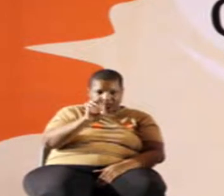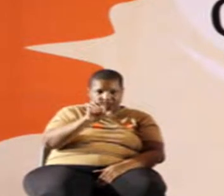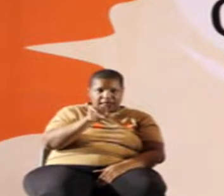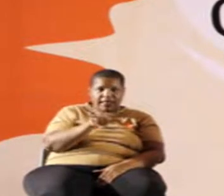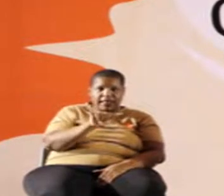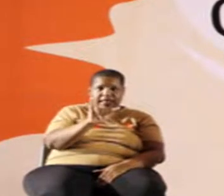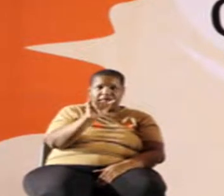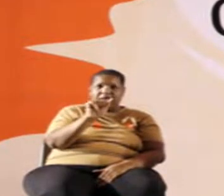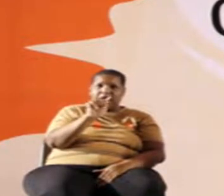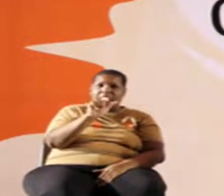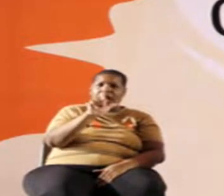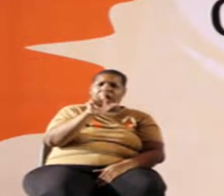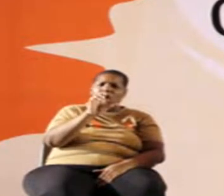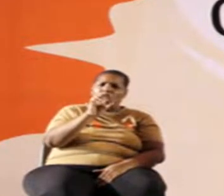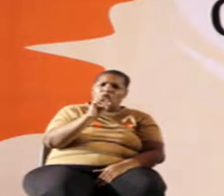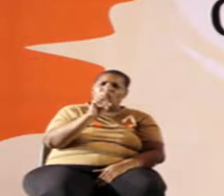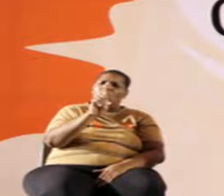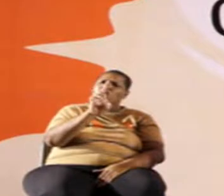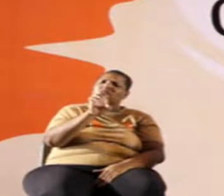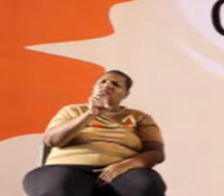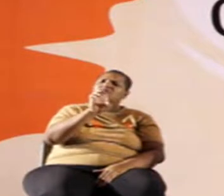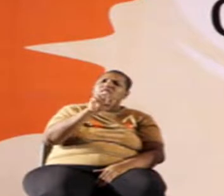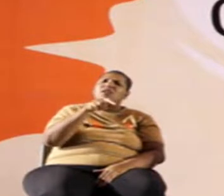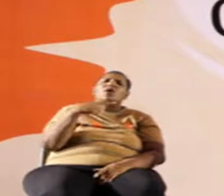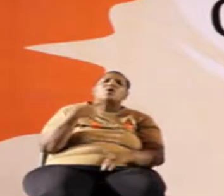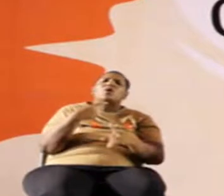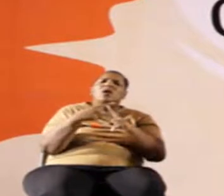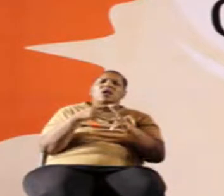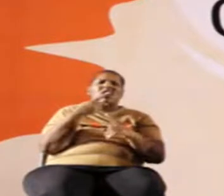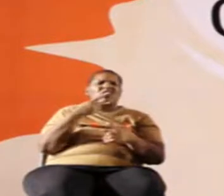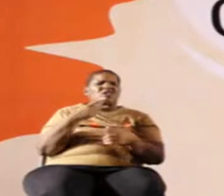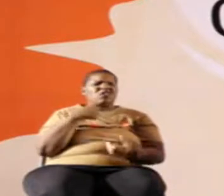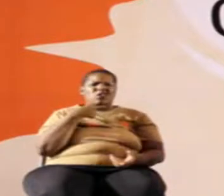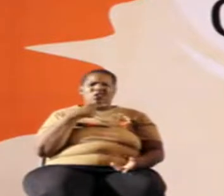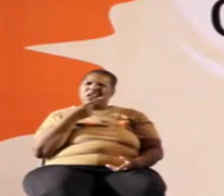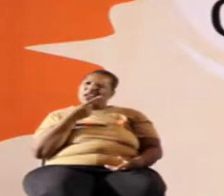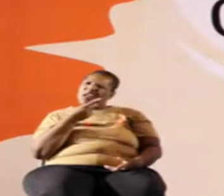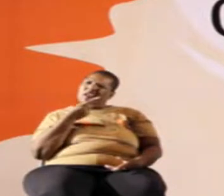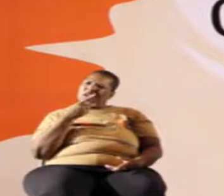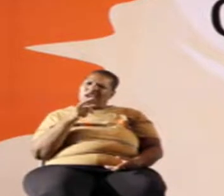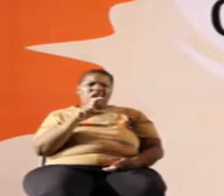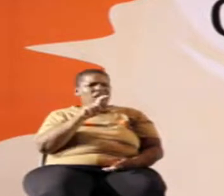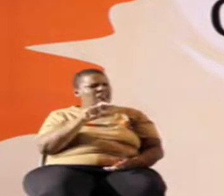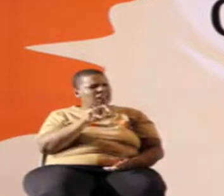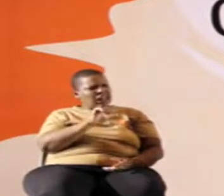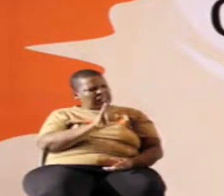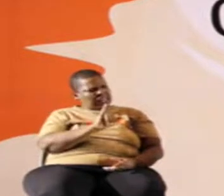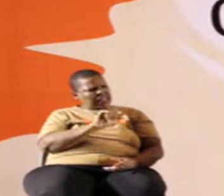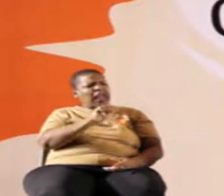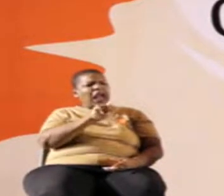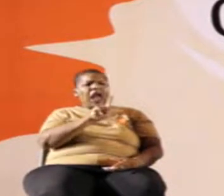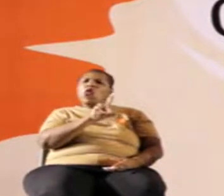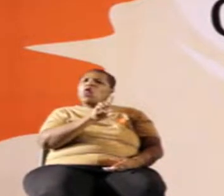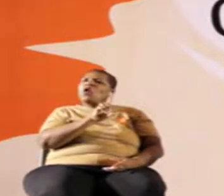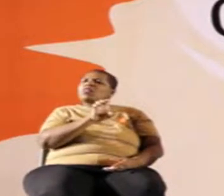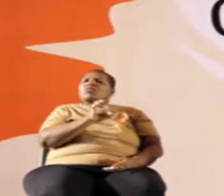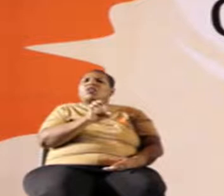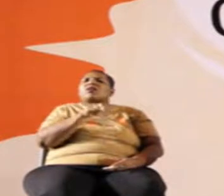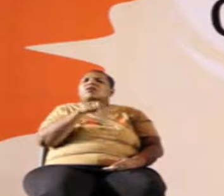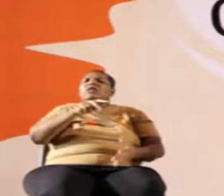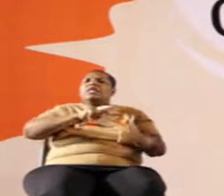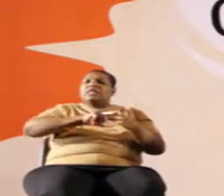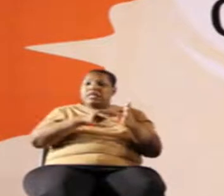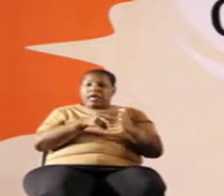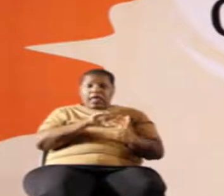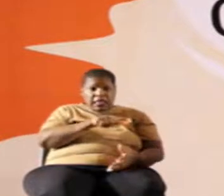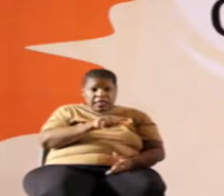Iyalode. Por que eu vou repetir Iyalode? Porque eu falei com algumas pessoas que não conseguiam pronunciar essa palavra. Iyalode. O que é Iyalode?